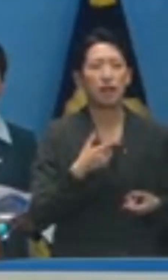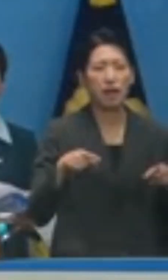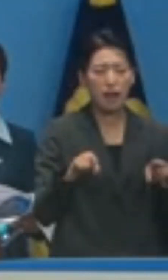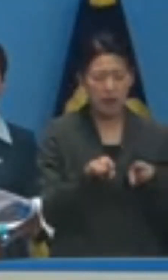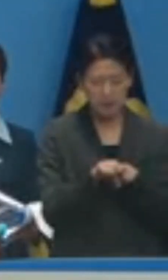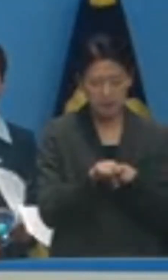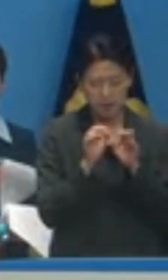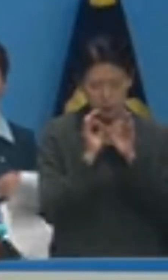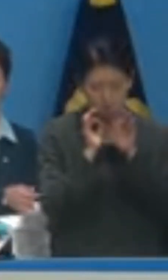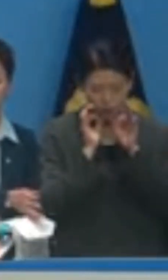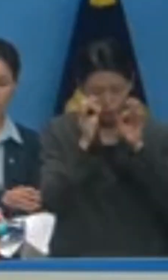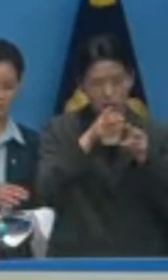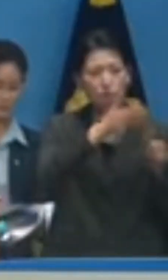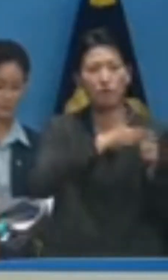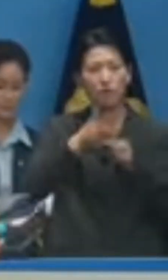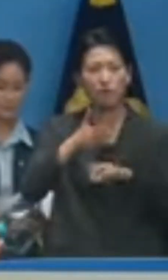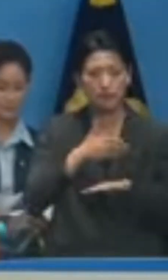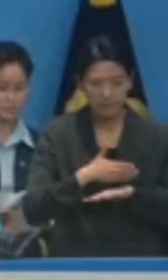싸워주십시오. 감사합니다.